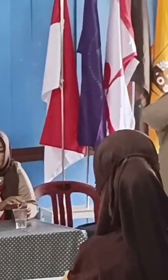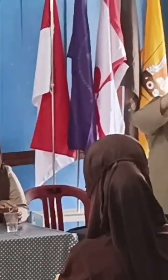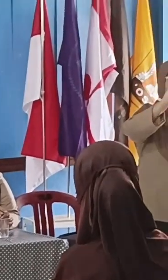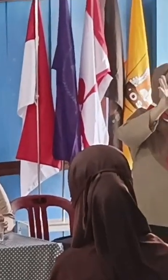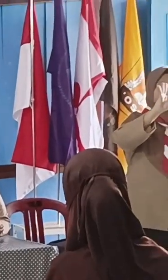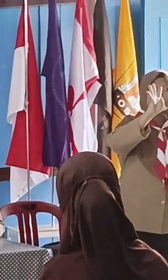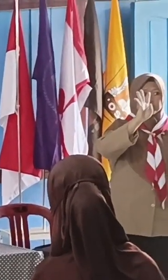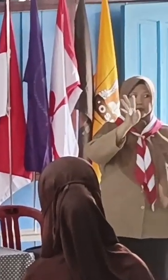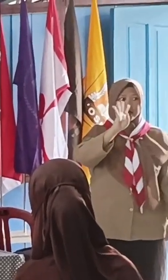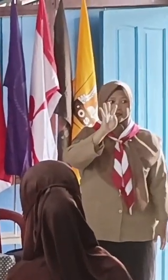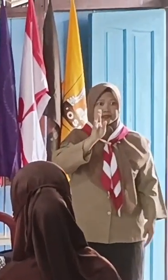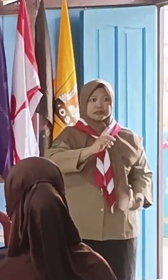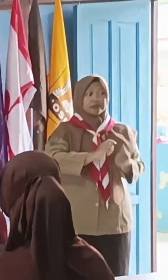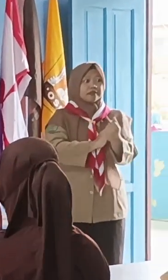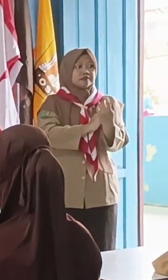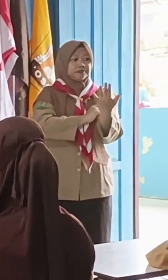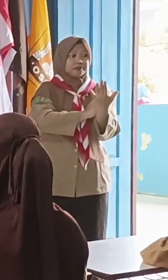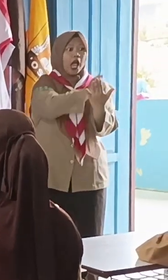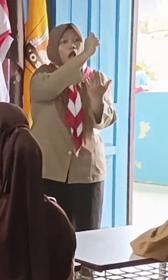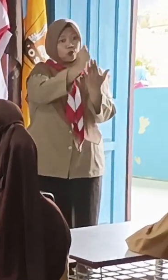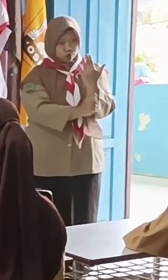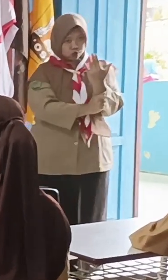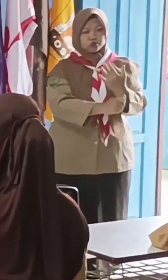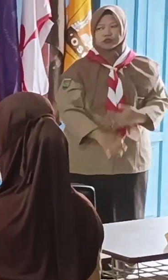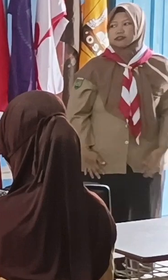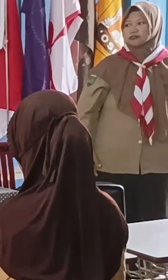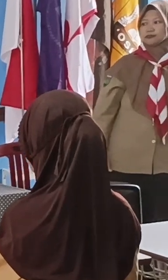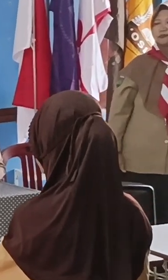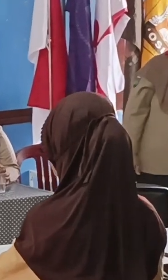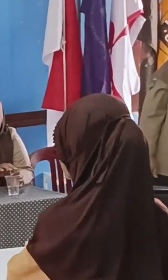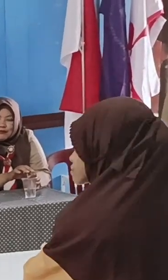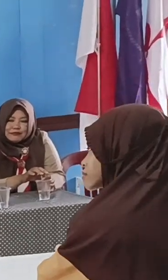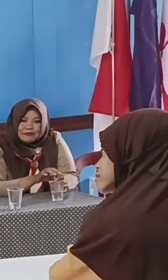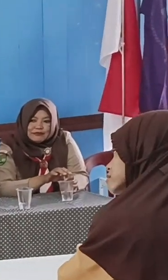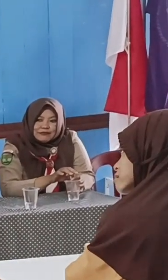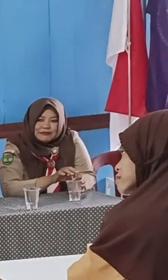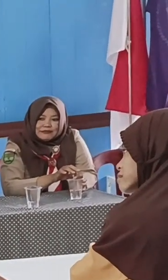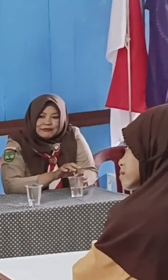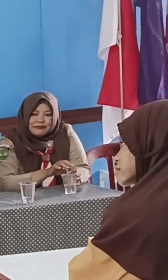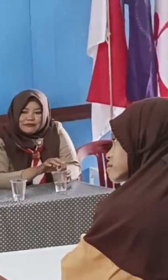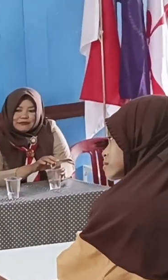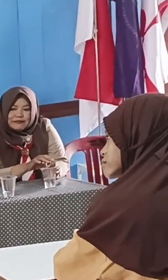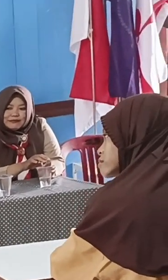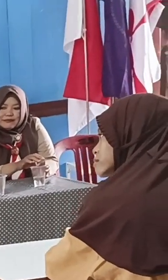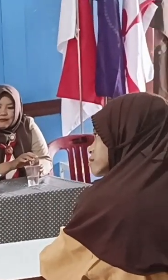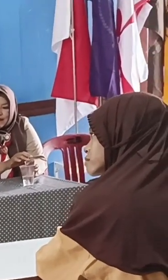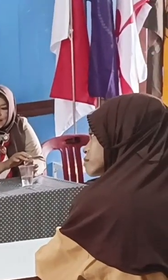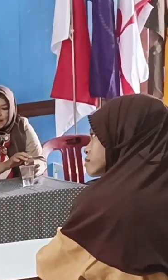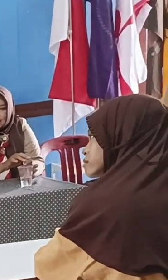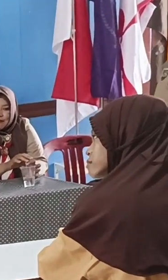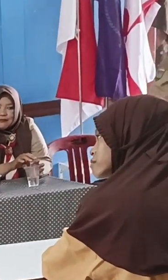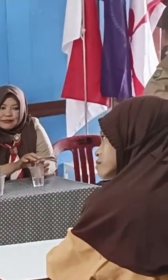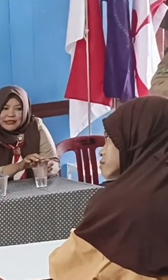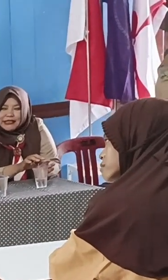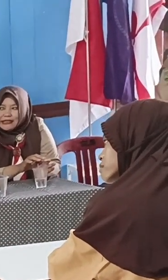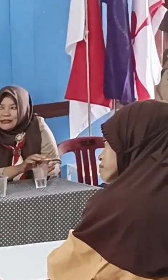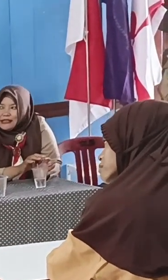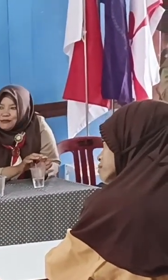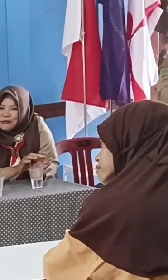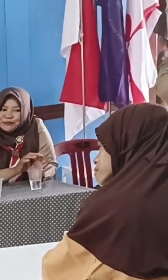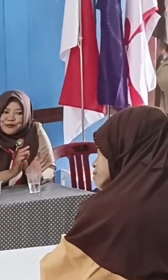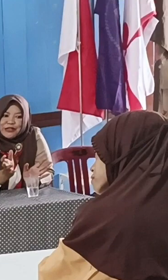14 Agustus 2023, karena nanti siang kita akan rapat kalau KMI nanti untuk ranting Sintang mewakili nanti SLBN ini. Nanti